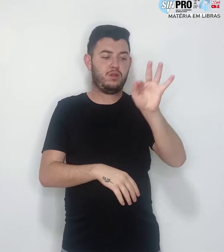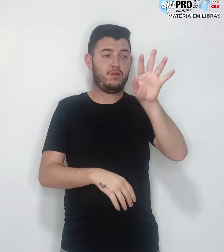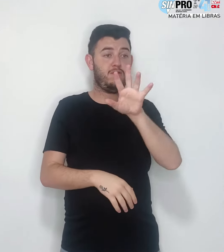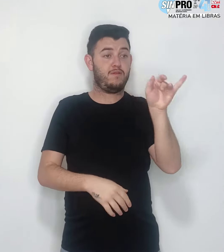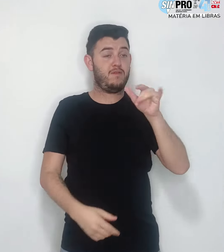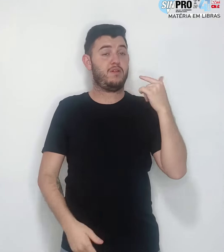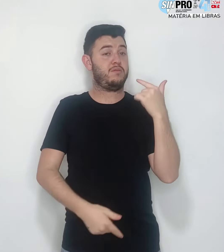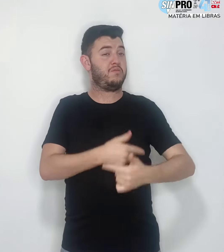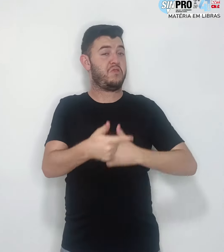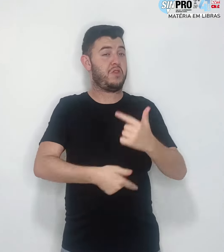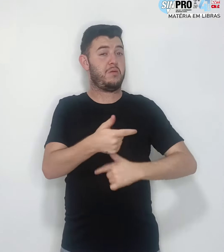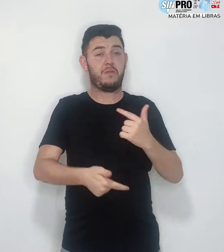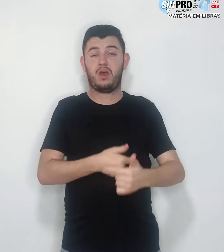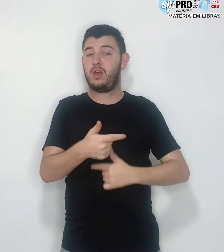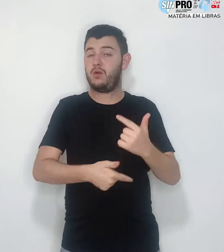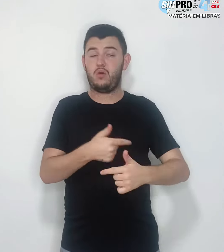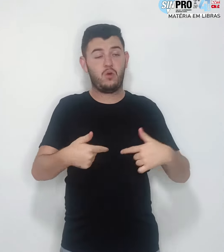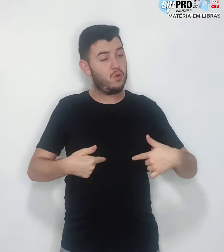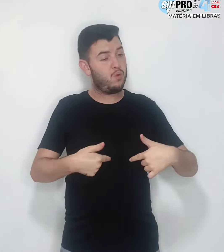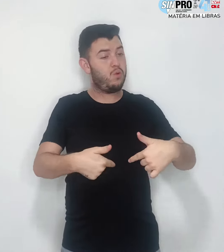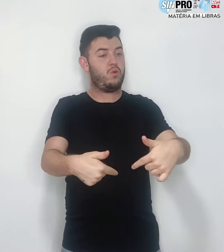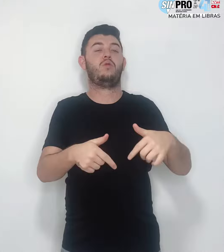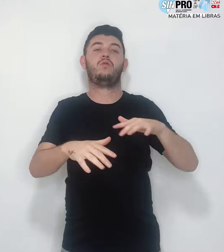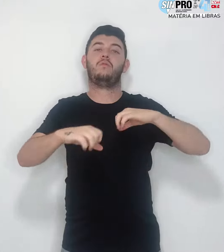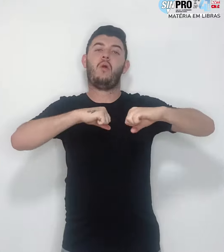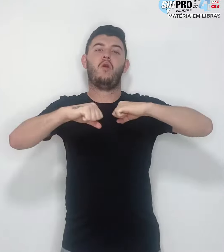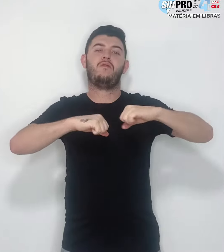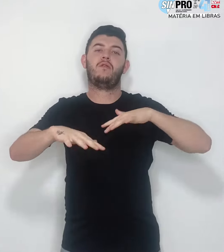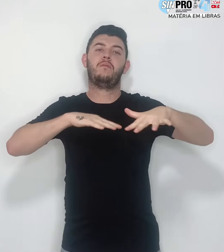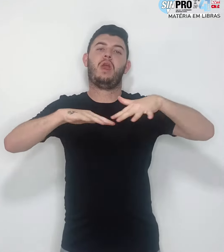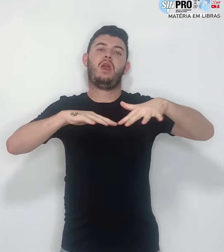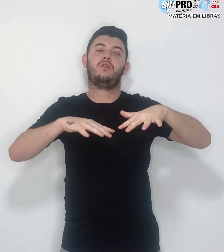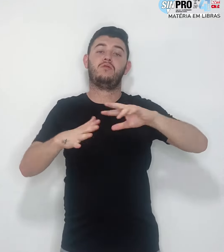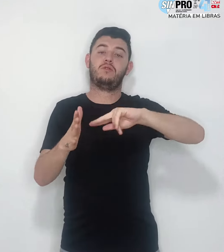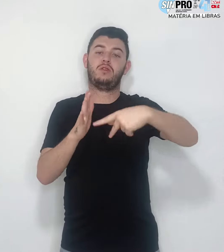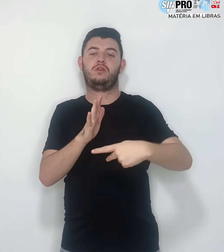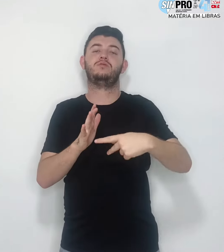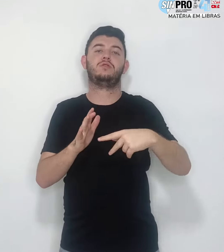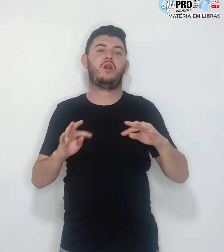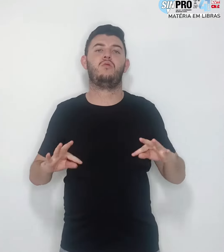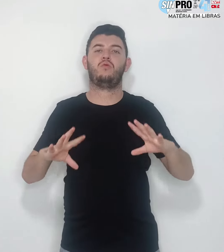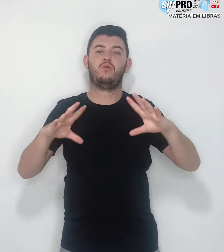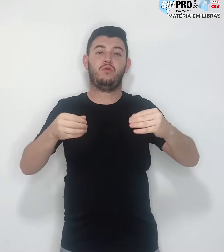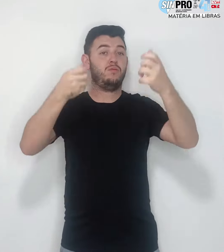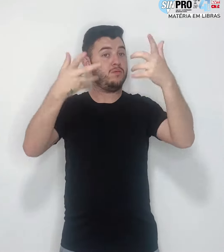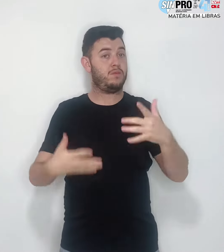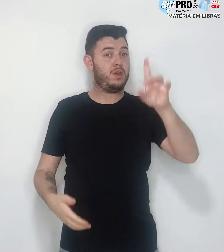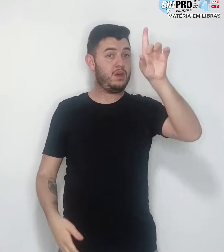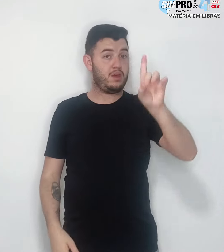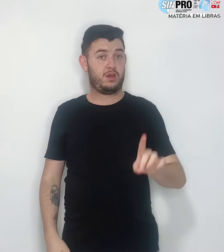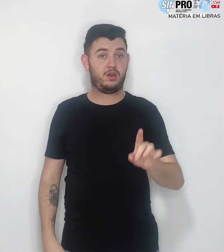uma ação constante do movimento sindical como um todo, afirma a diretora do